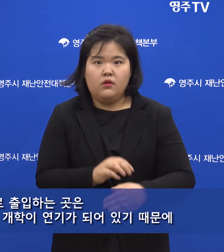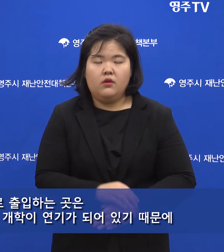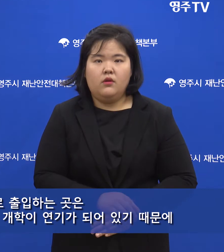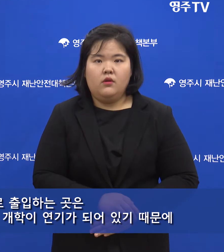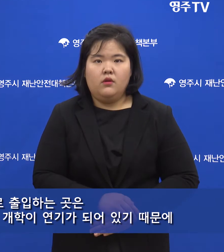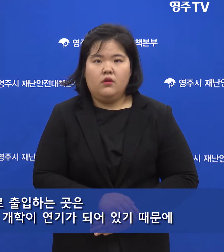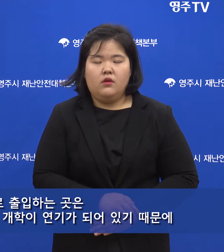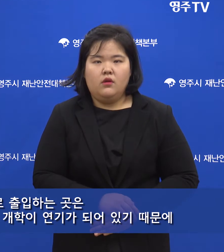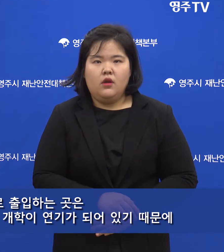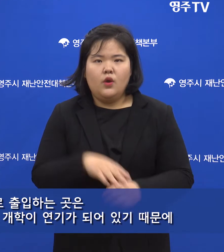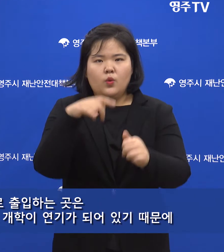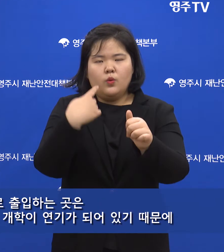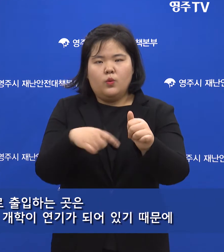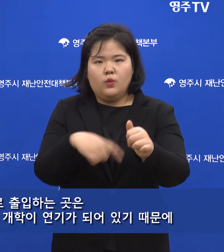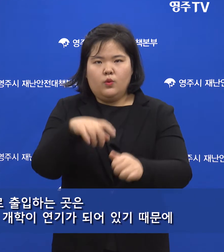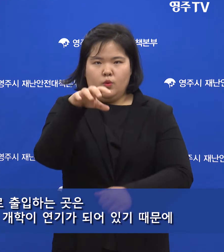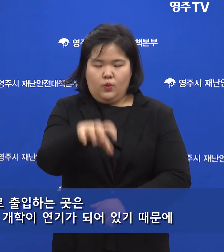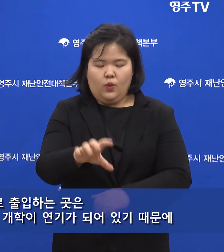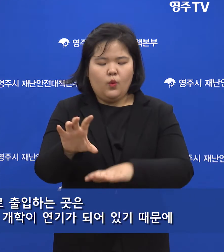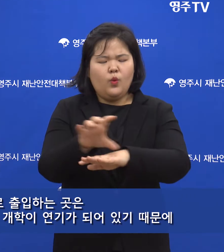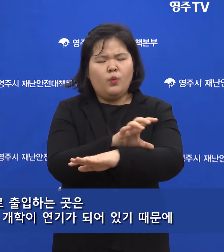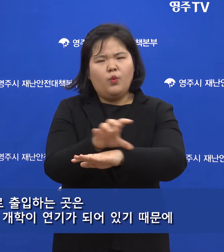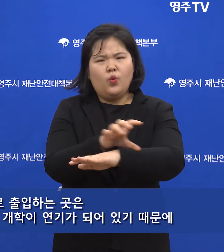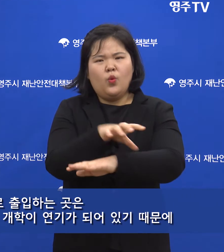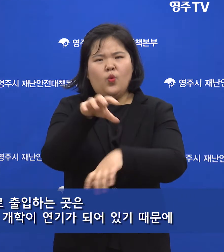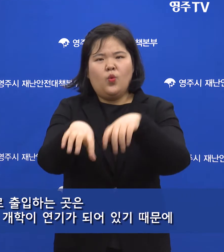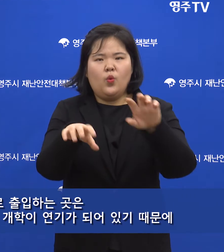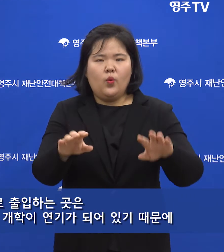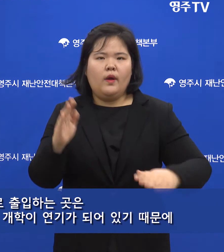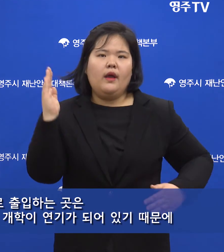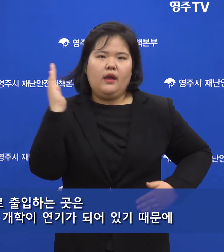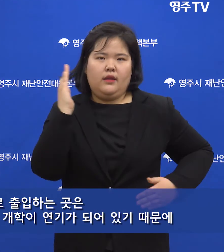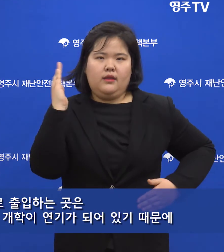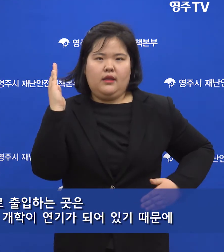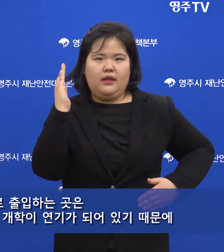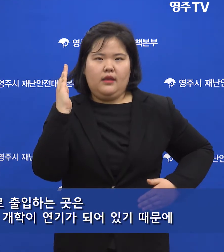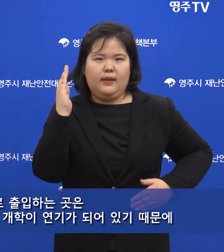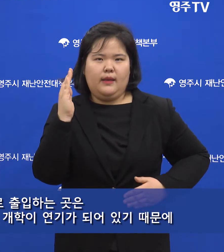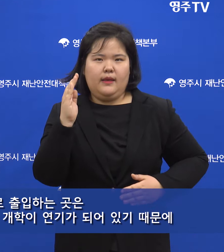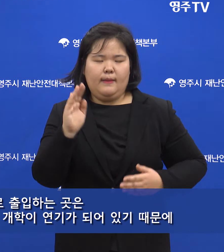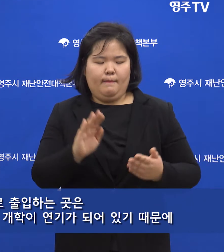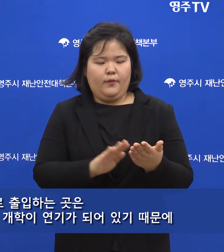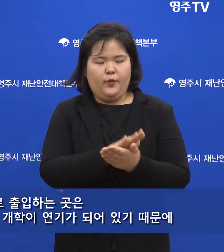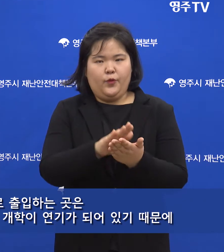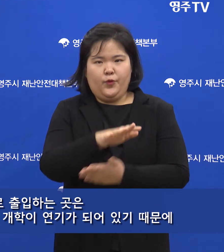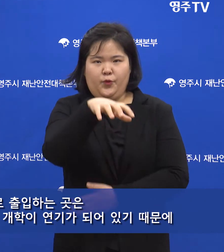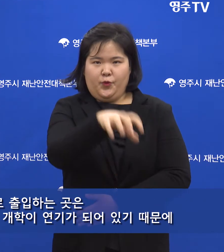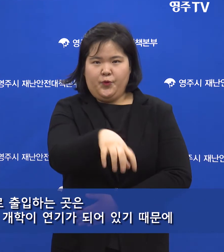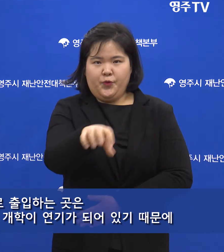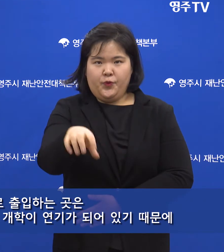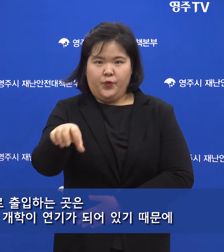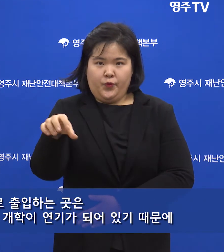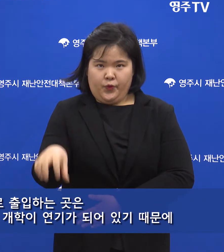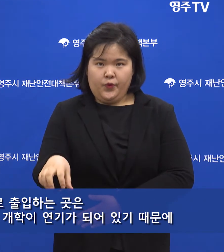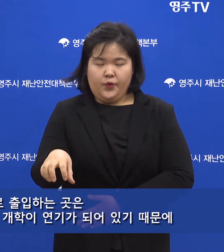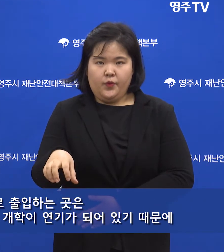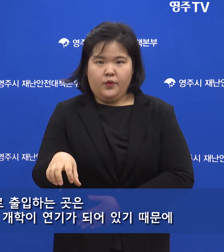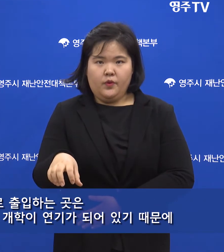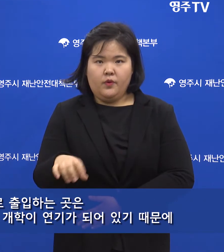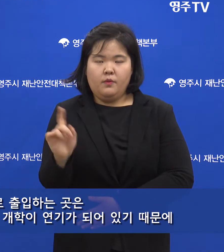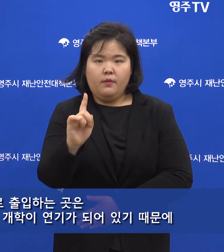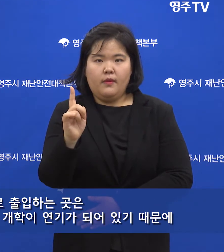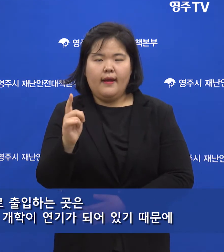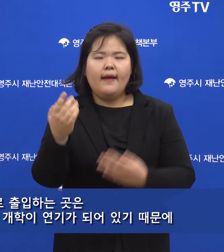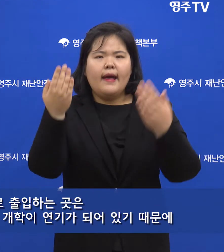이 학원이나 PC방 등 학생들이 주로 출입하는 곳은 우리 이